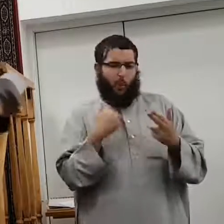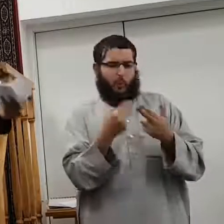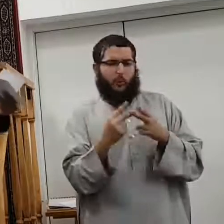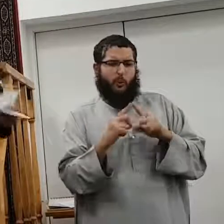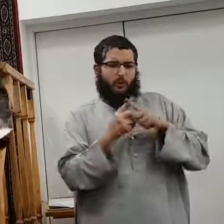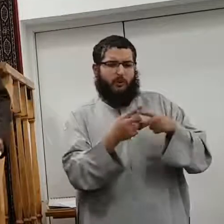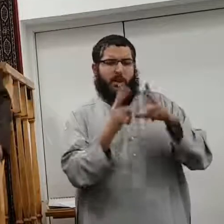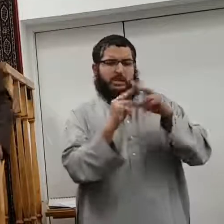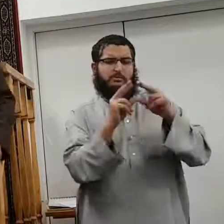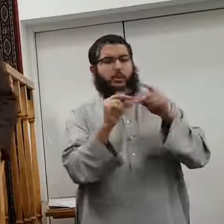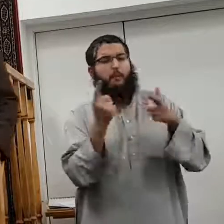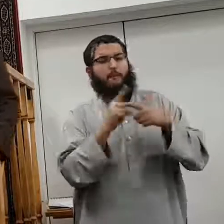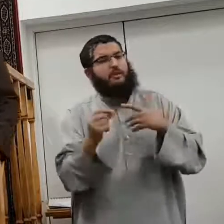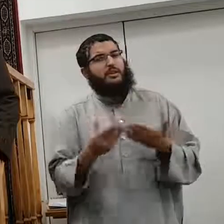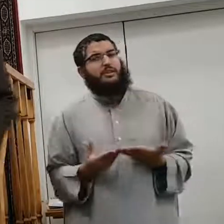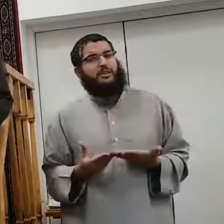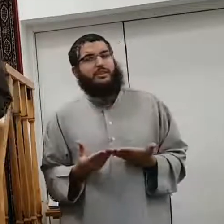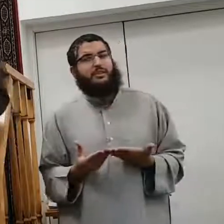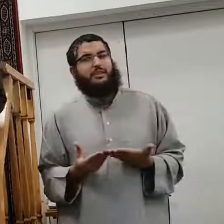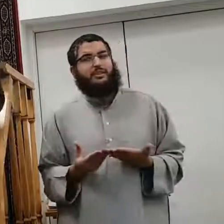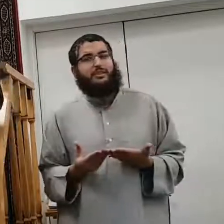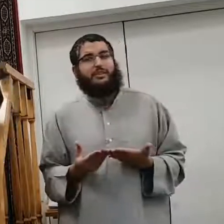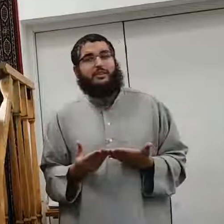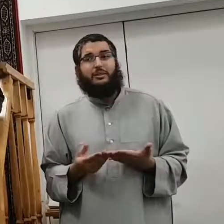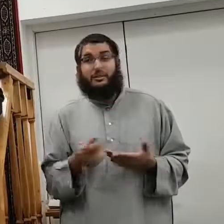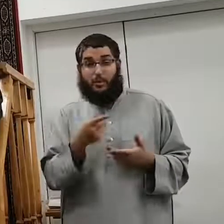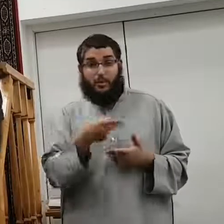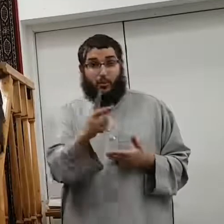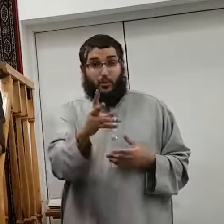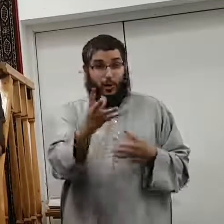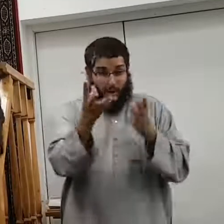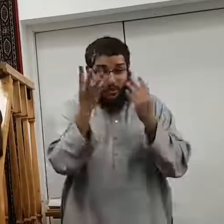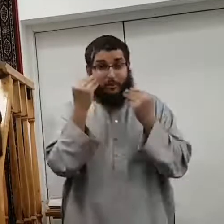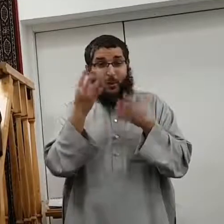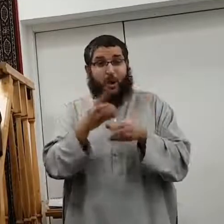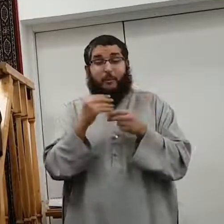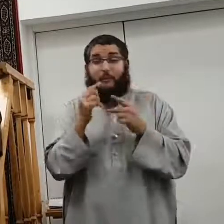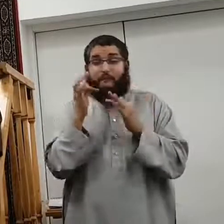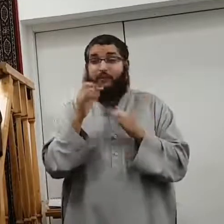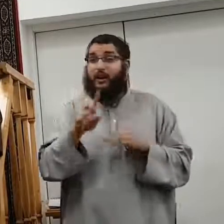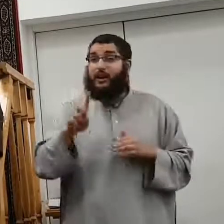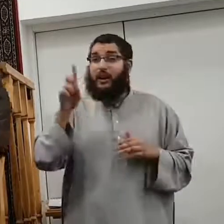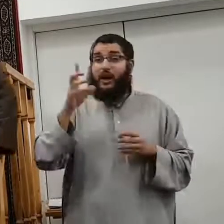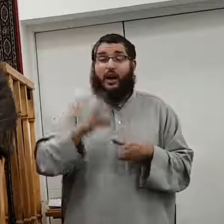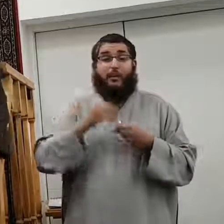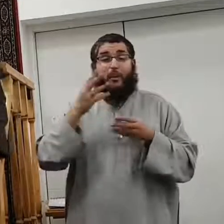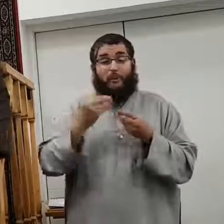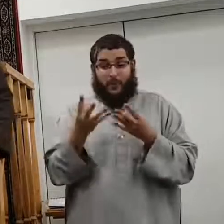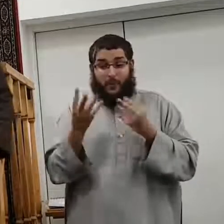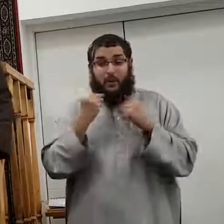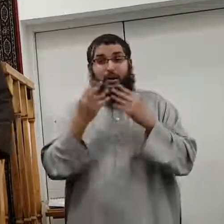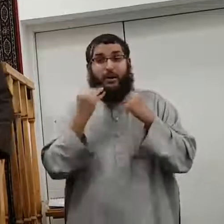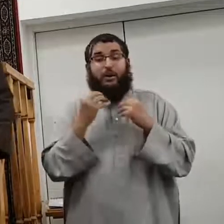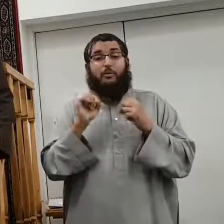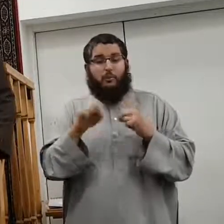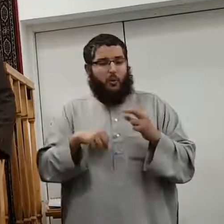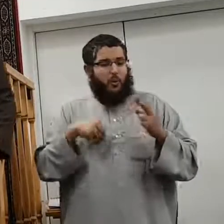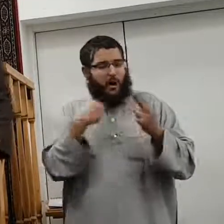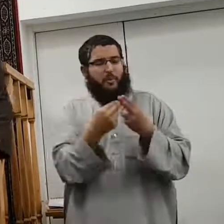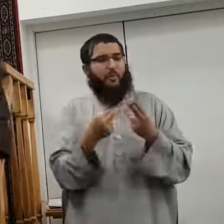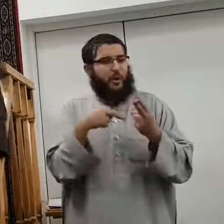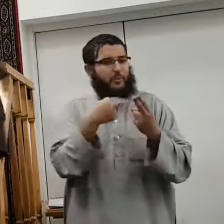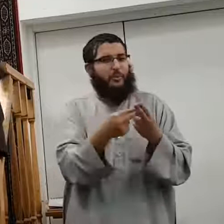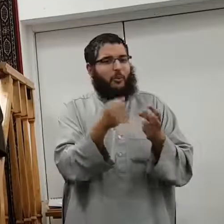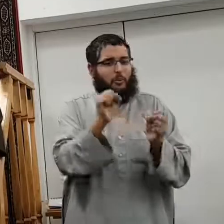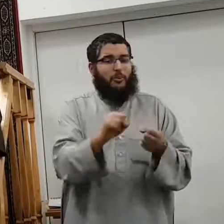est-ce que tu vas réagir avec lui? Eh bien, mon frère ainsi que ma soeur, plus tu vas apprendre sur ton Seigneur, plus tu vas réussir à répondre à toutes ces questions.